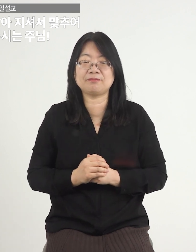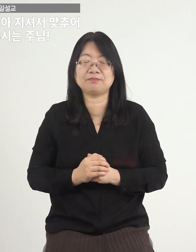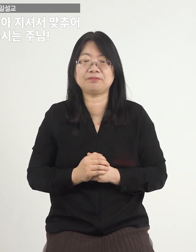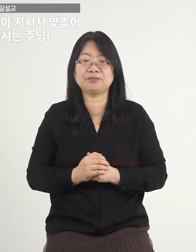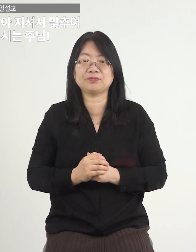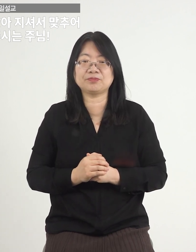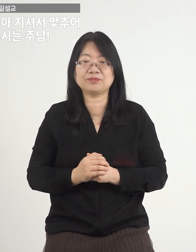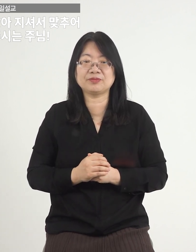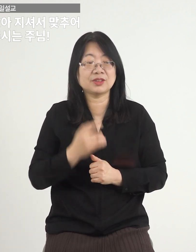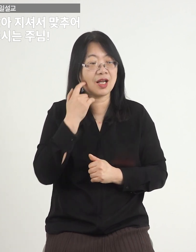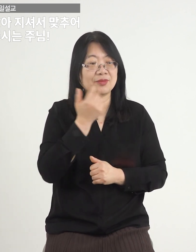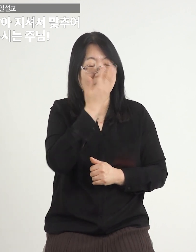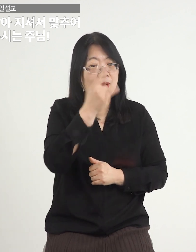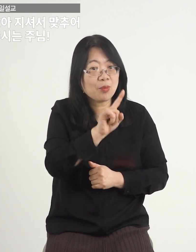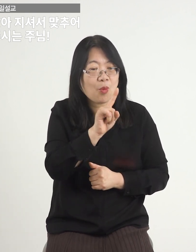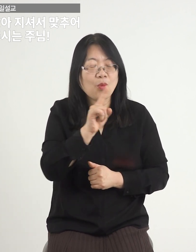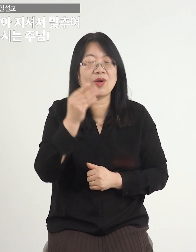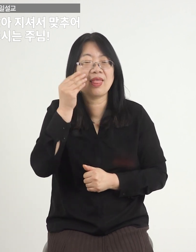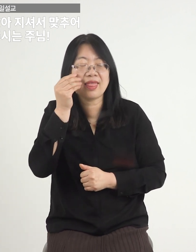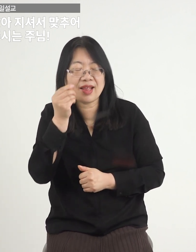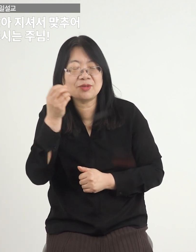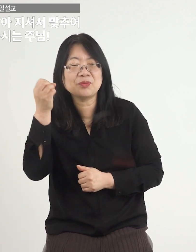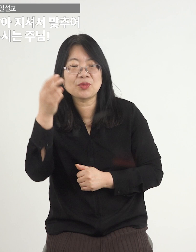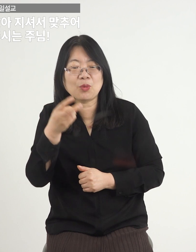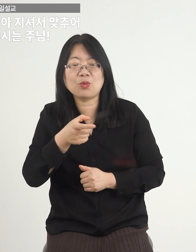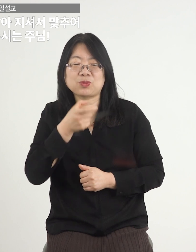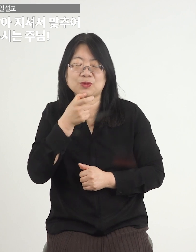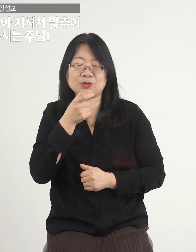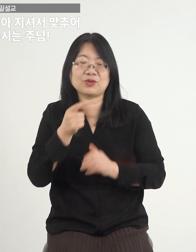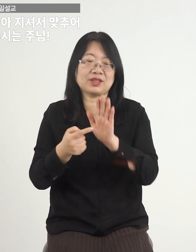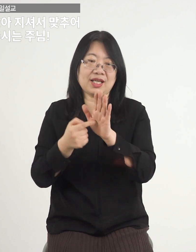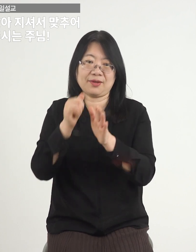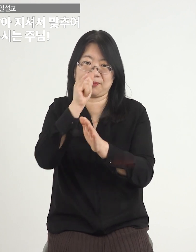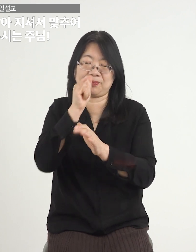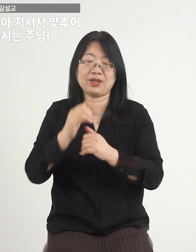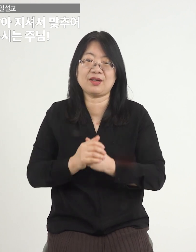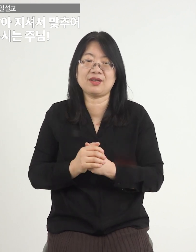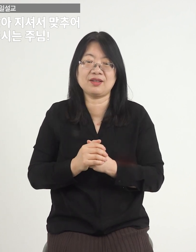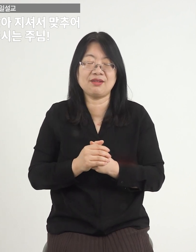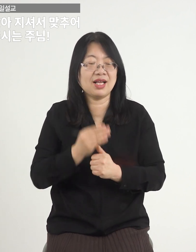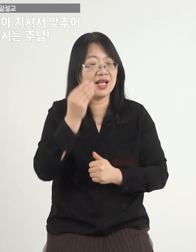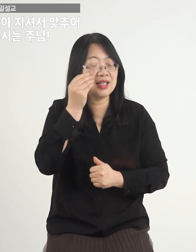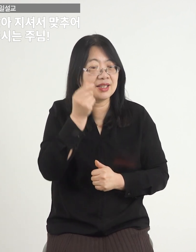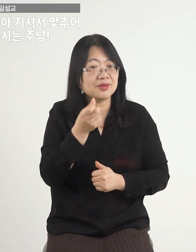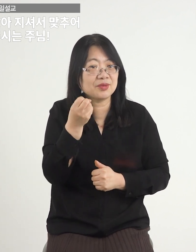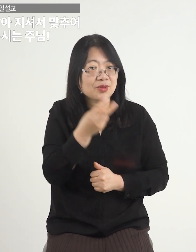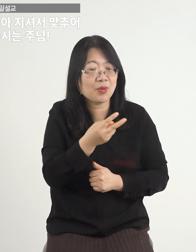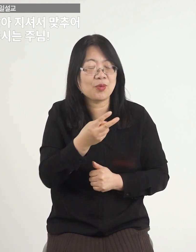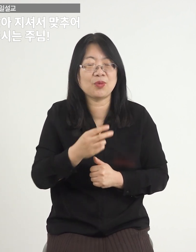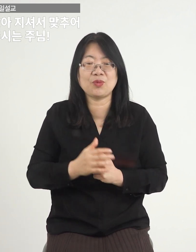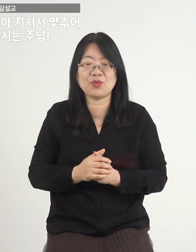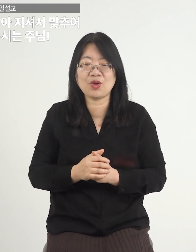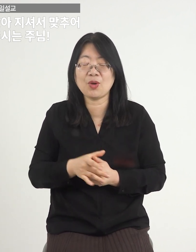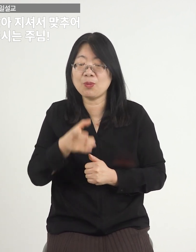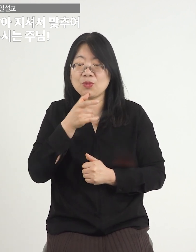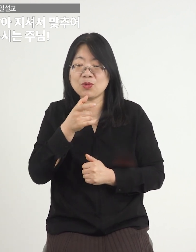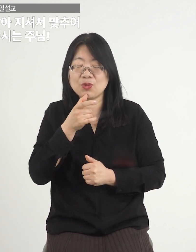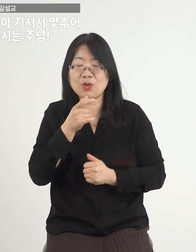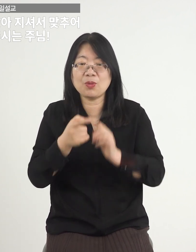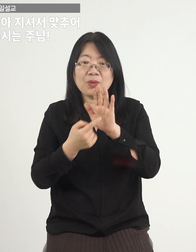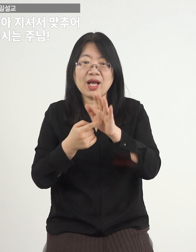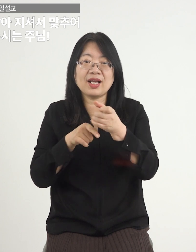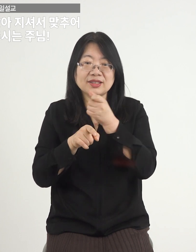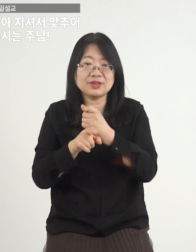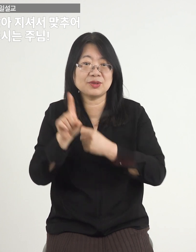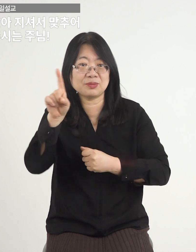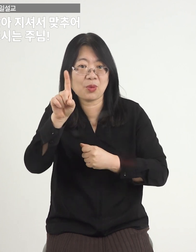그 아름다움을. 자, 그런데 왜 기름과 왜 물로 묘사를